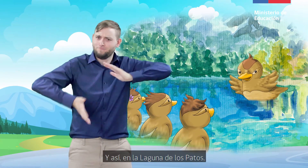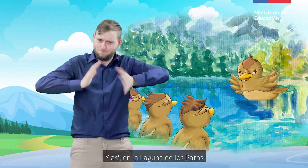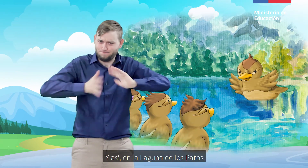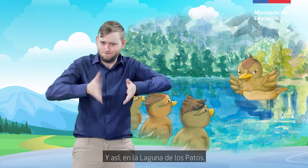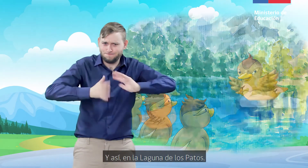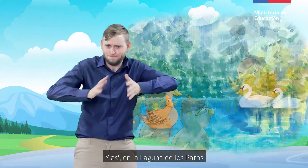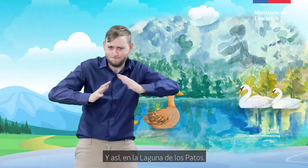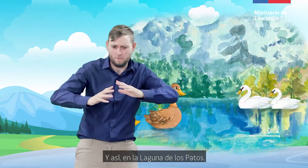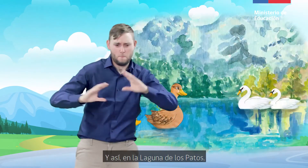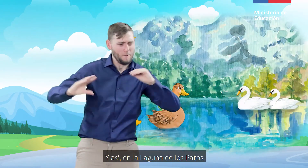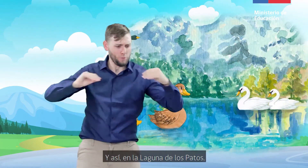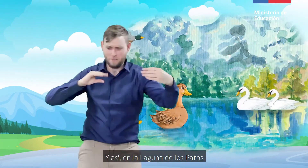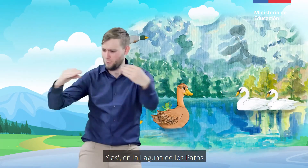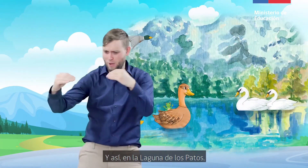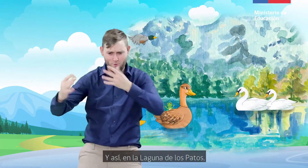en la laguna de los patos,